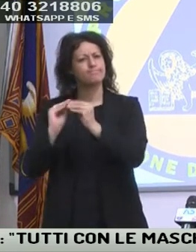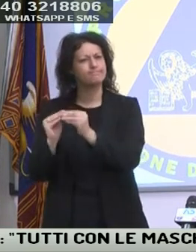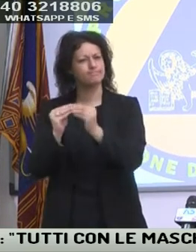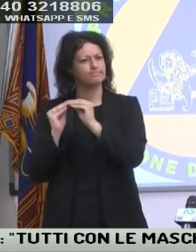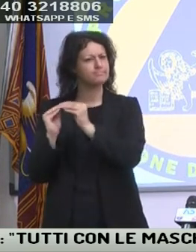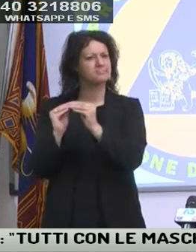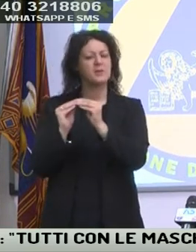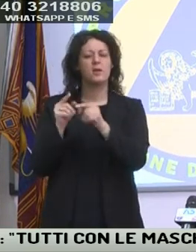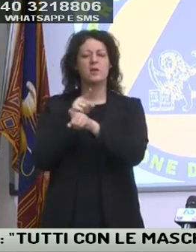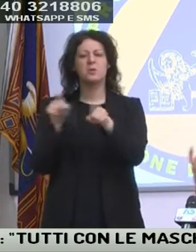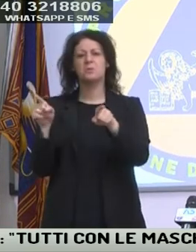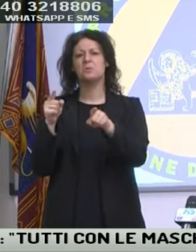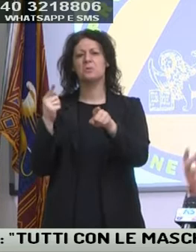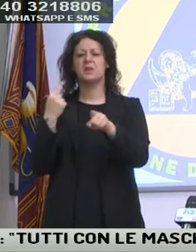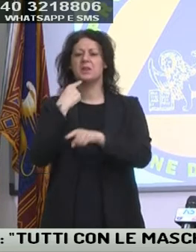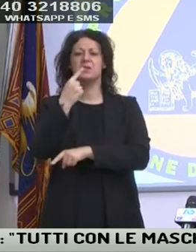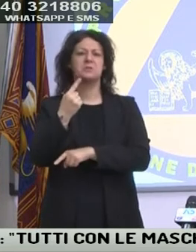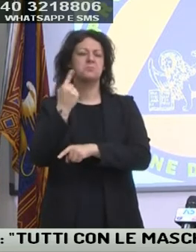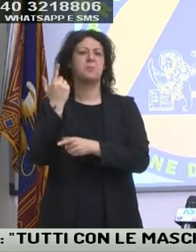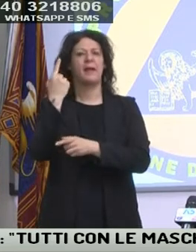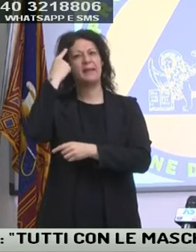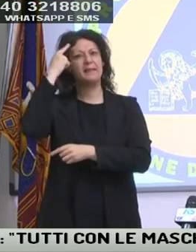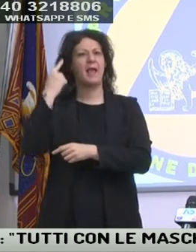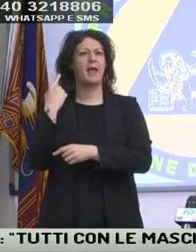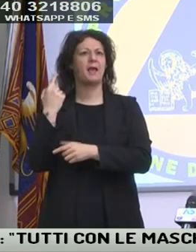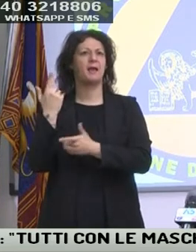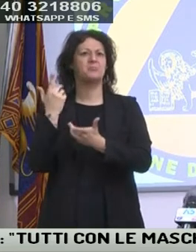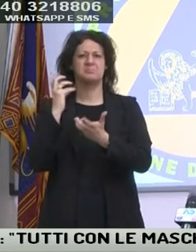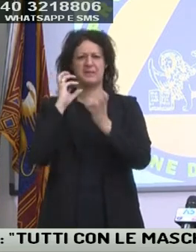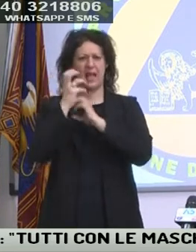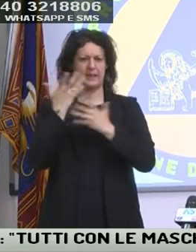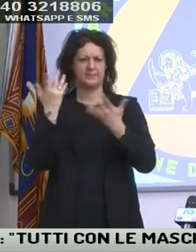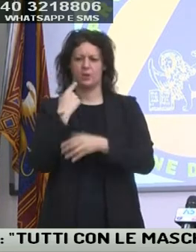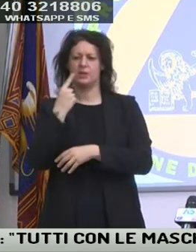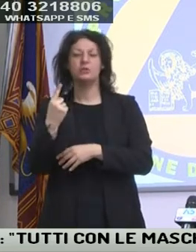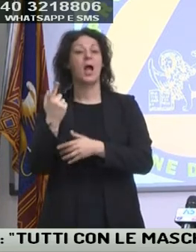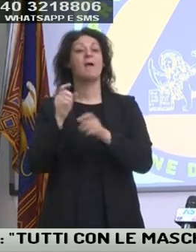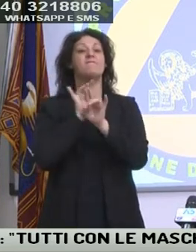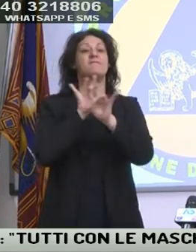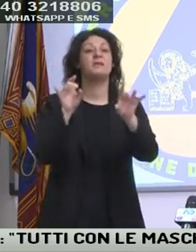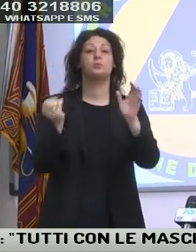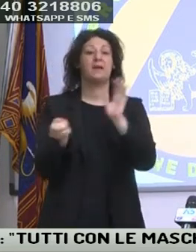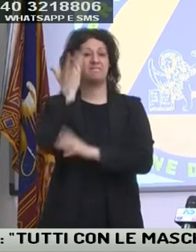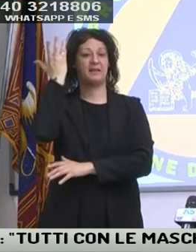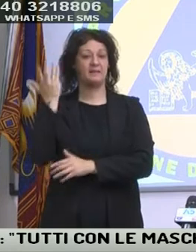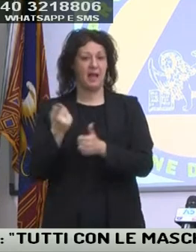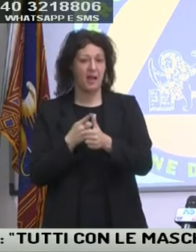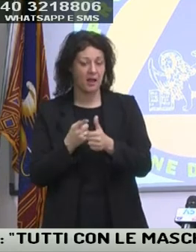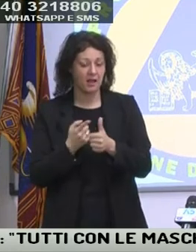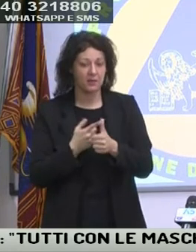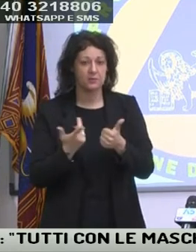idee le più strane, no? Da quelle di dire che il virus è tutta un'invenzione